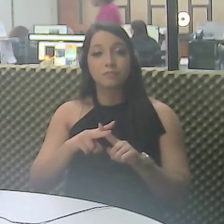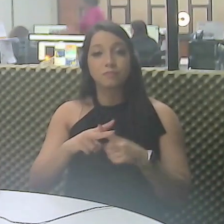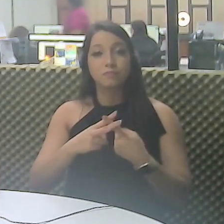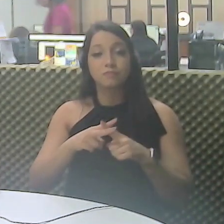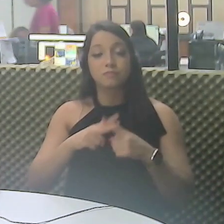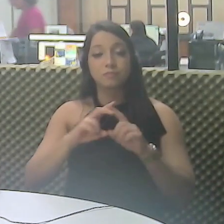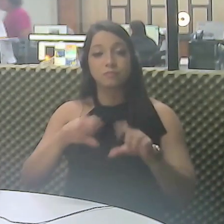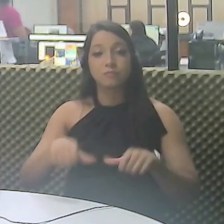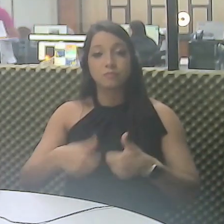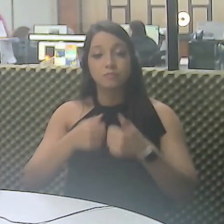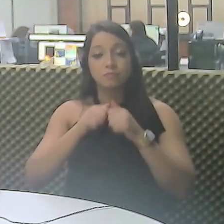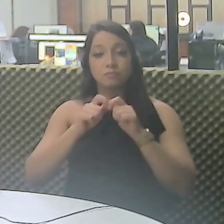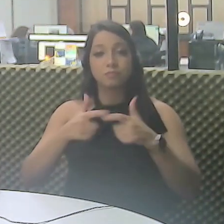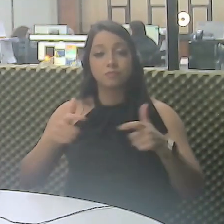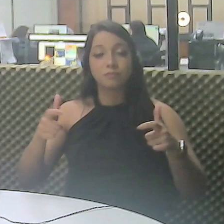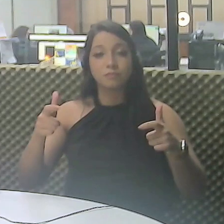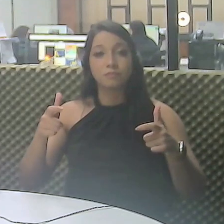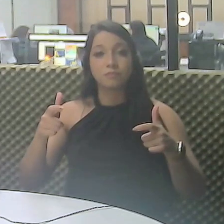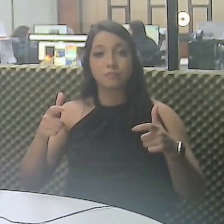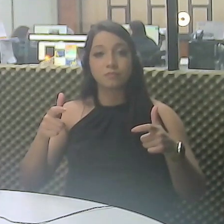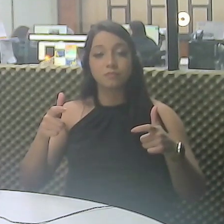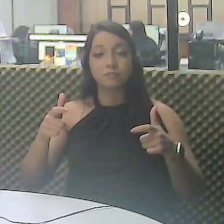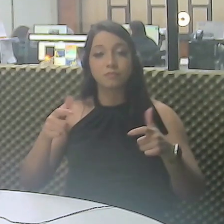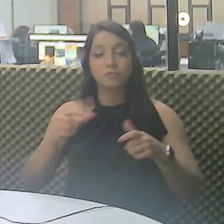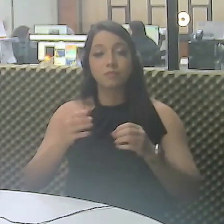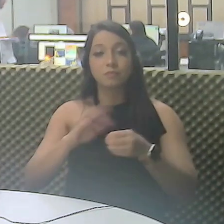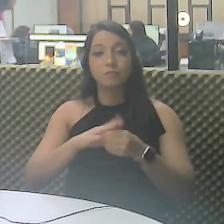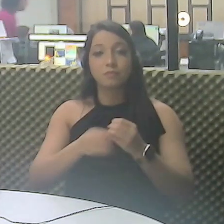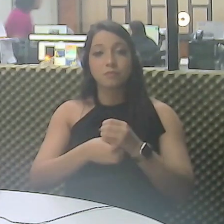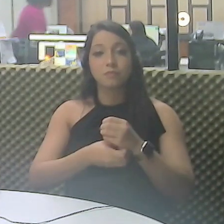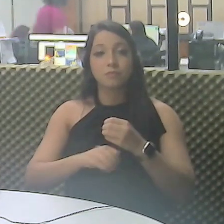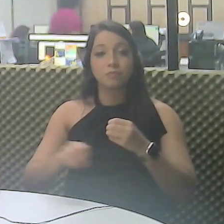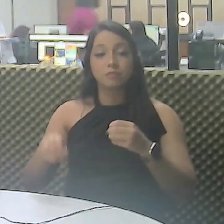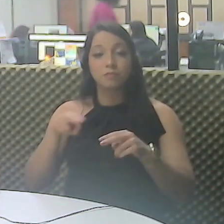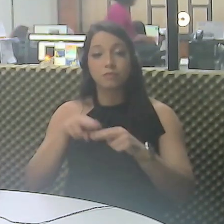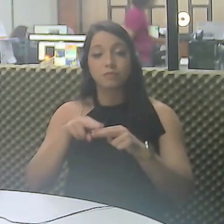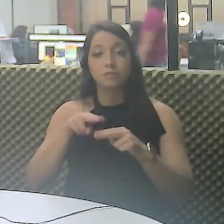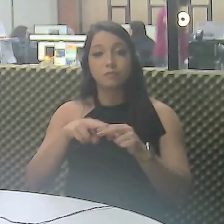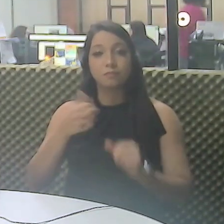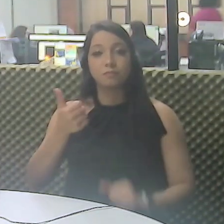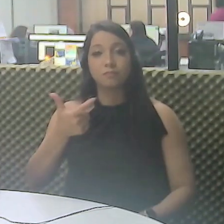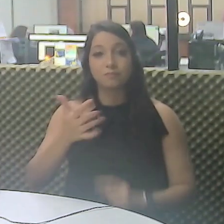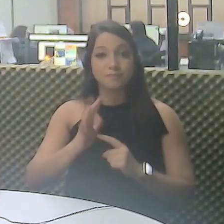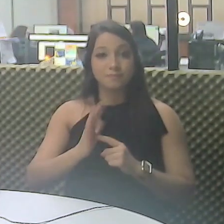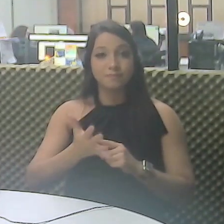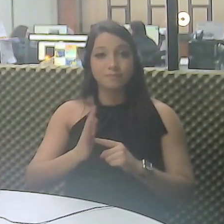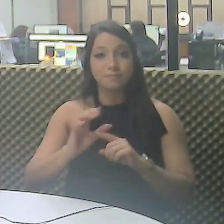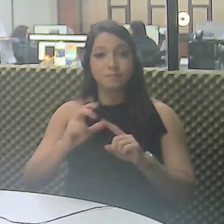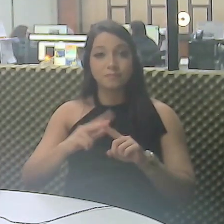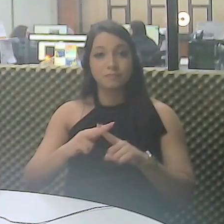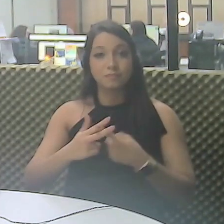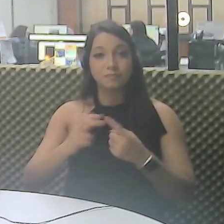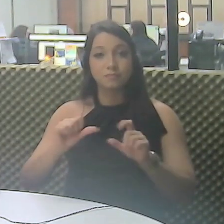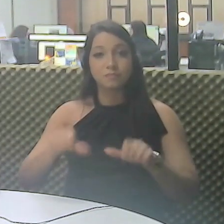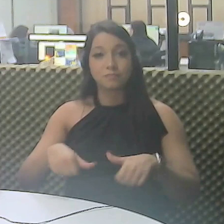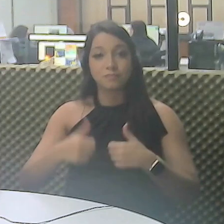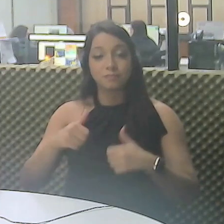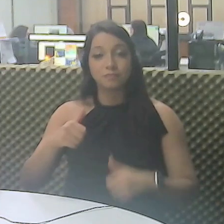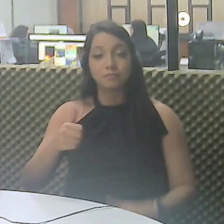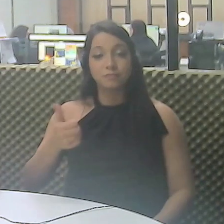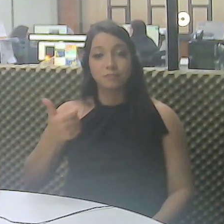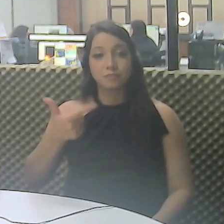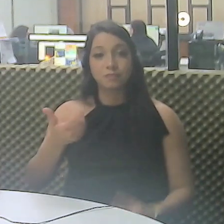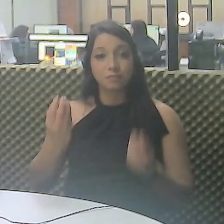e ampliação da estação de tratamento de esgoto Uberabinha. 12 reatores serão reformados e mais 2